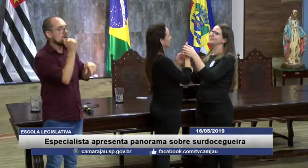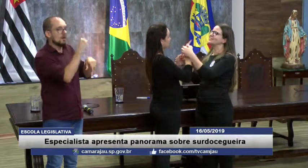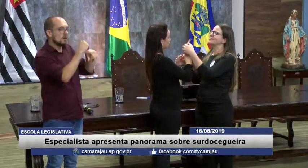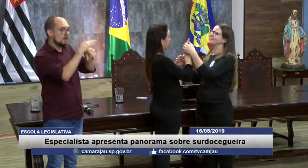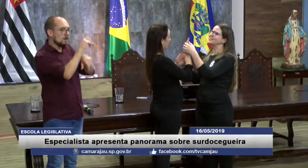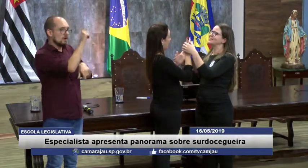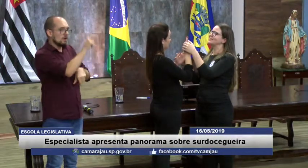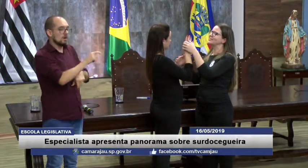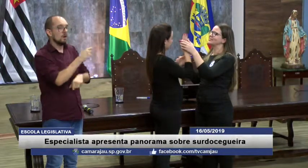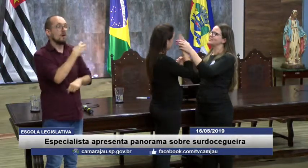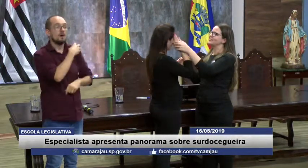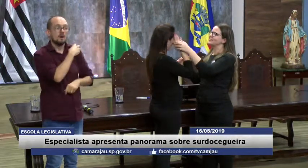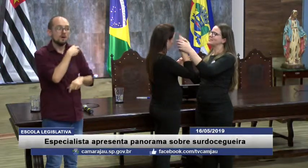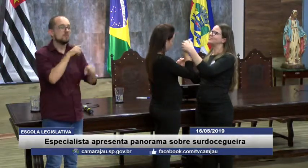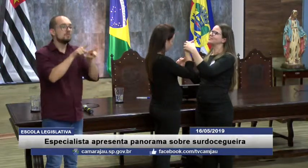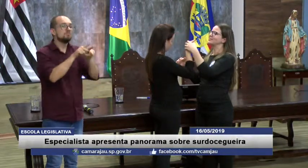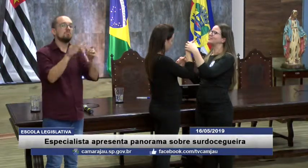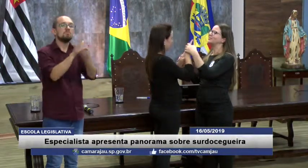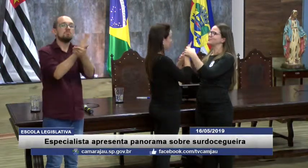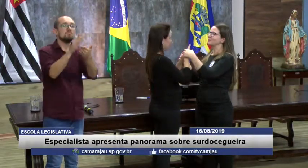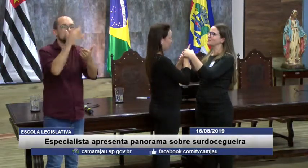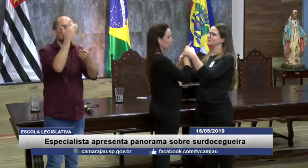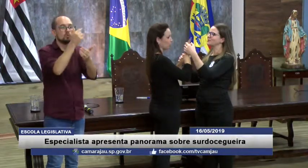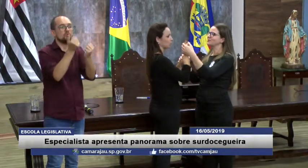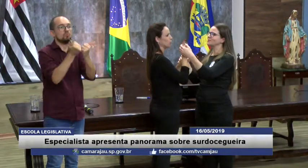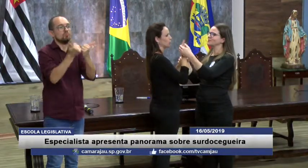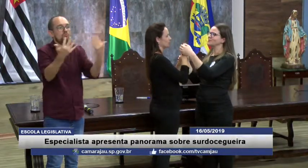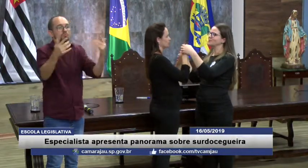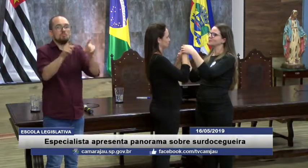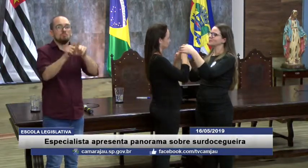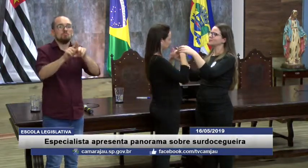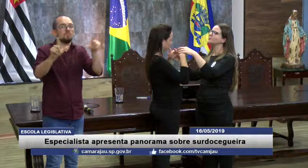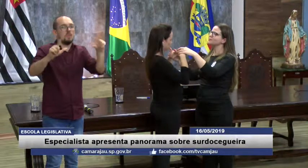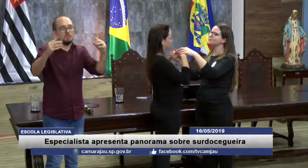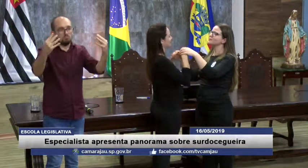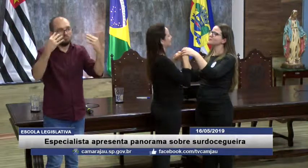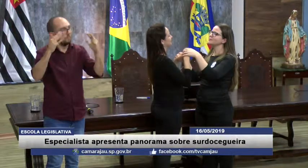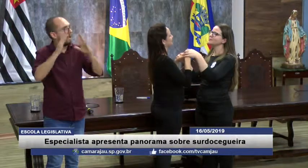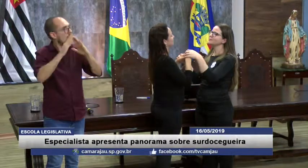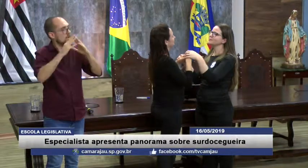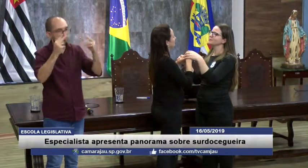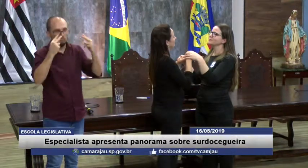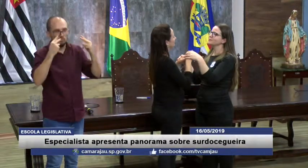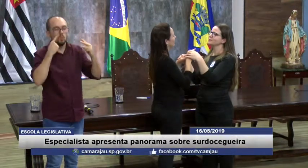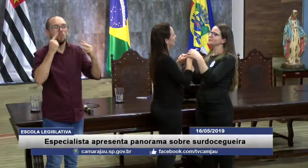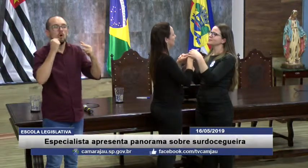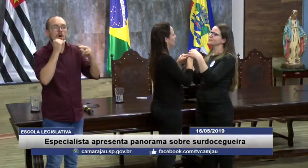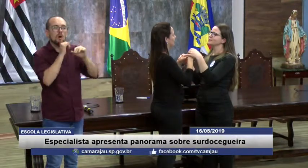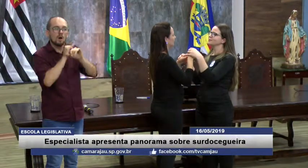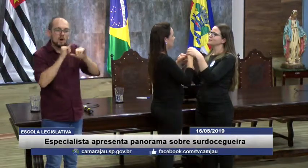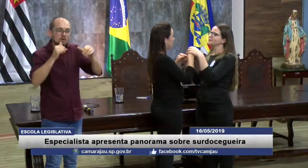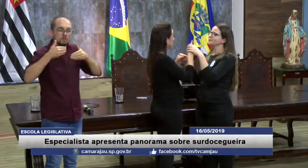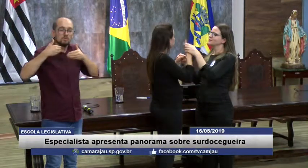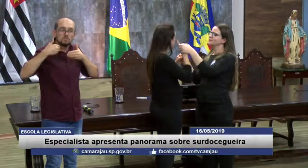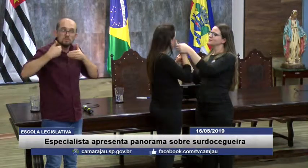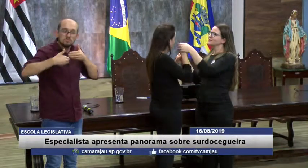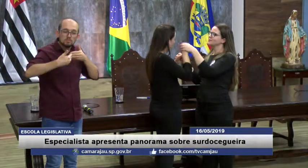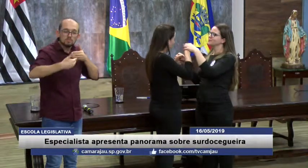Lara, e para o pessoal que está presente aqui, o público de casa, que já nos próximos dias